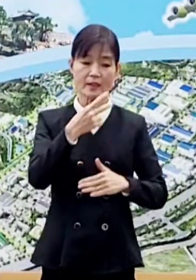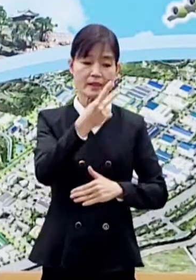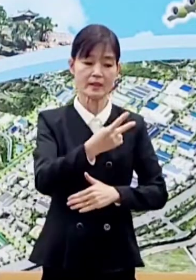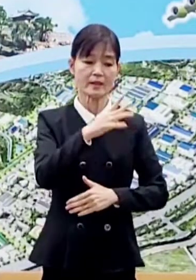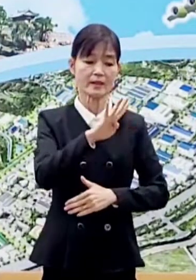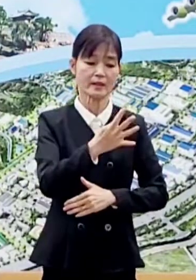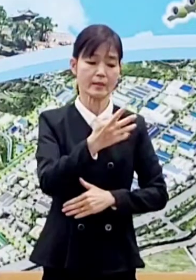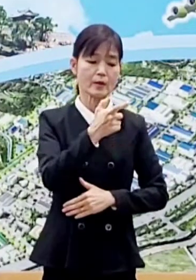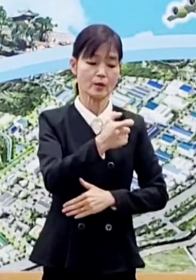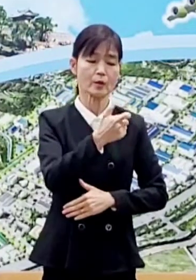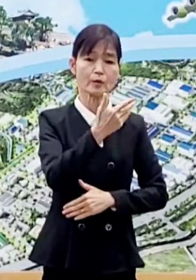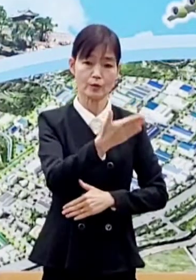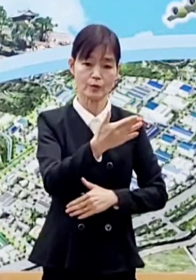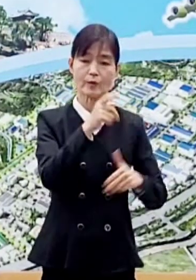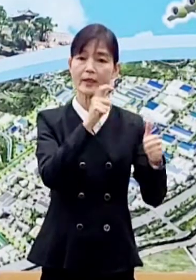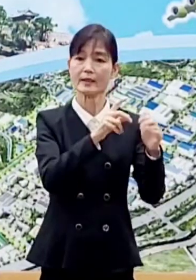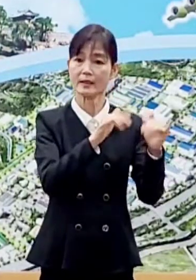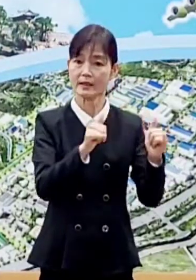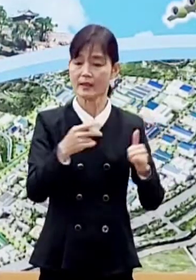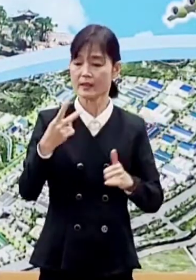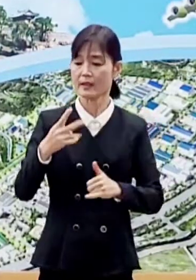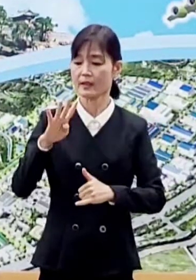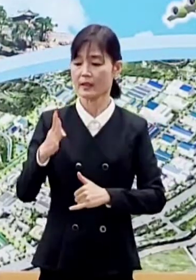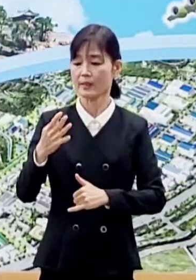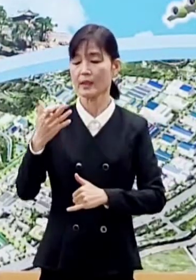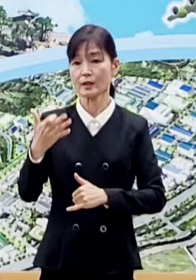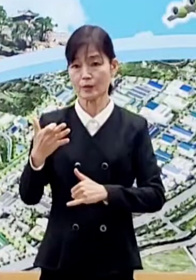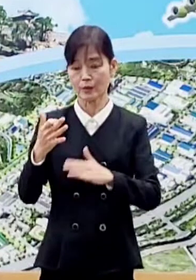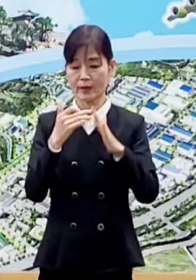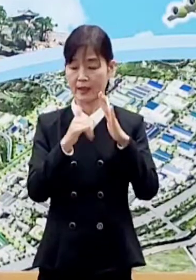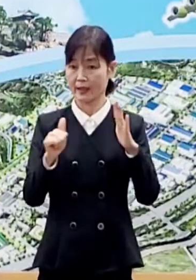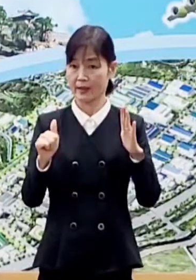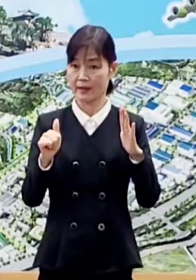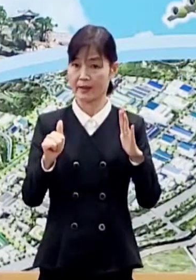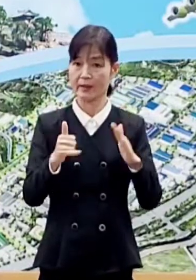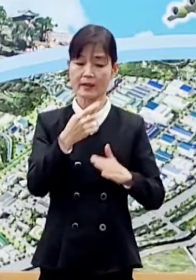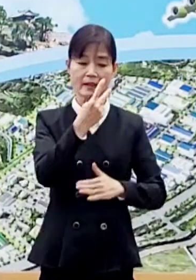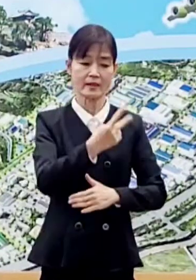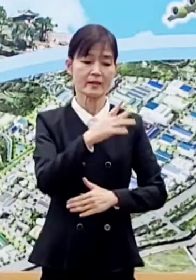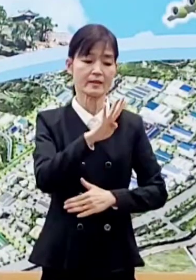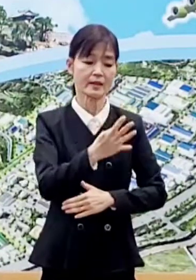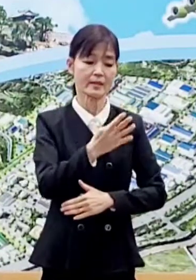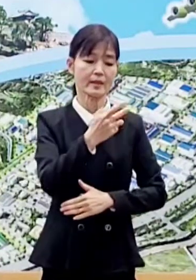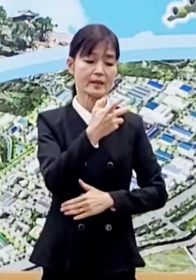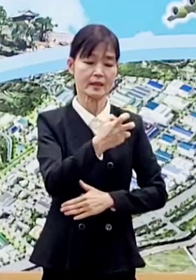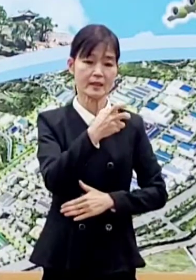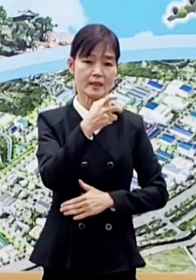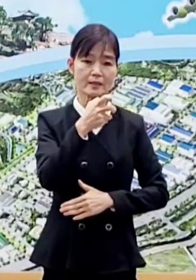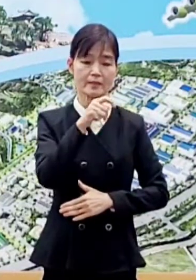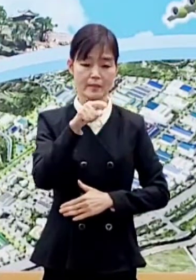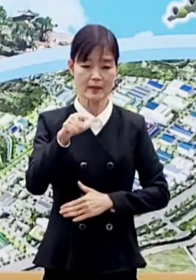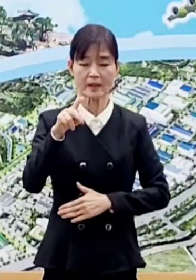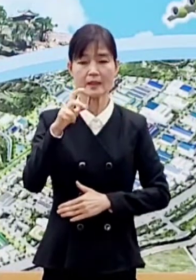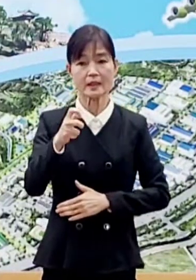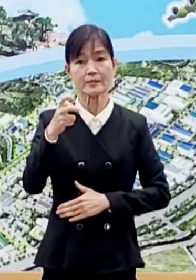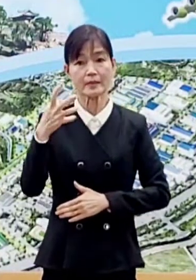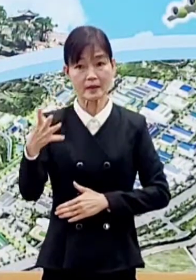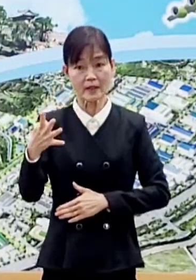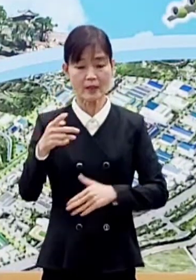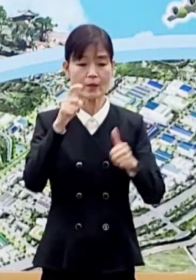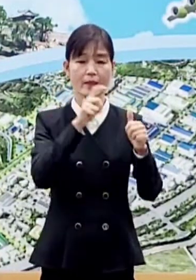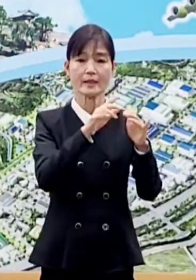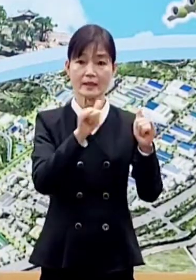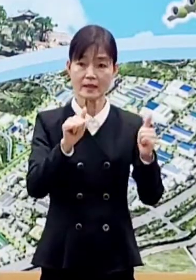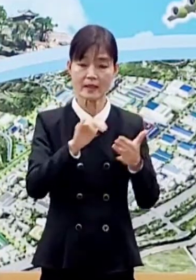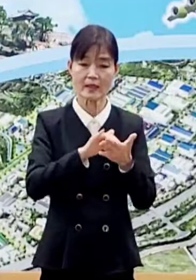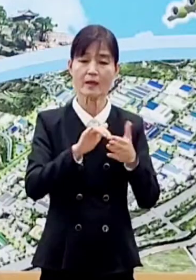진주 2469번 확진자는 2419번의 가족이고 진주 2470에서 74번